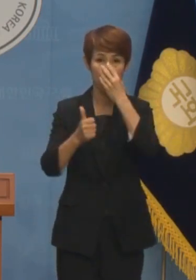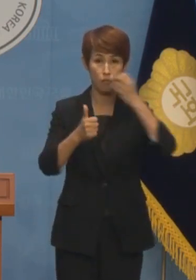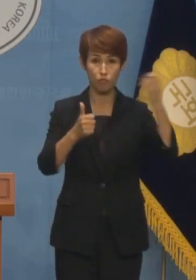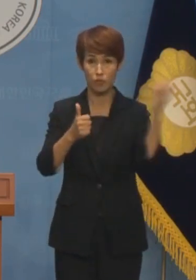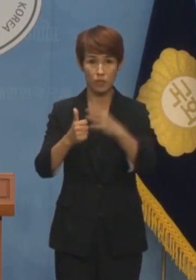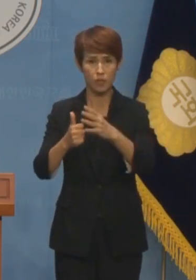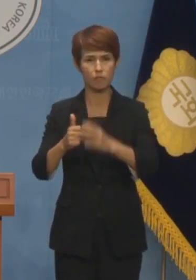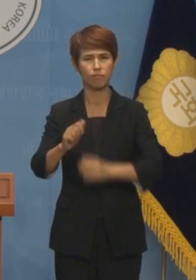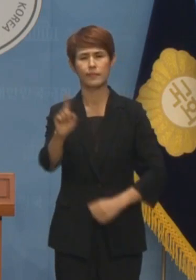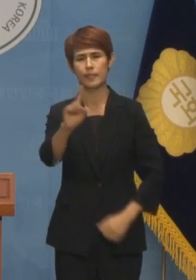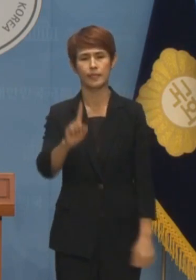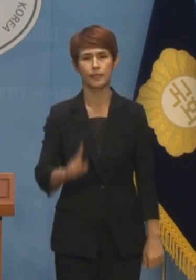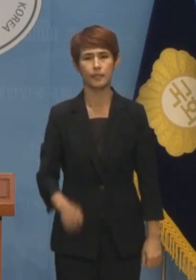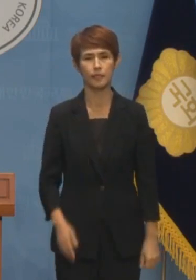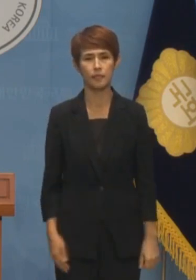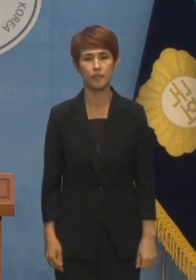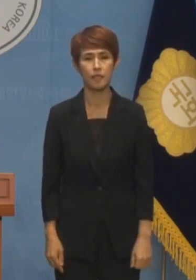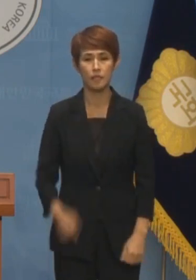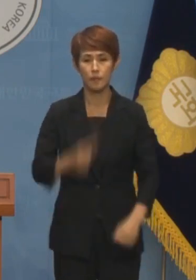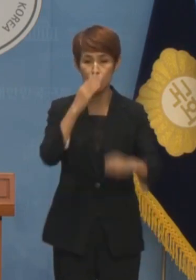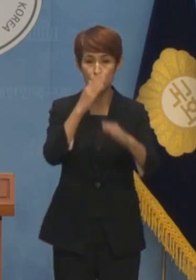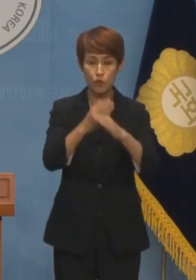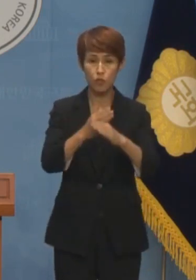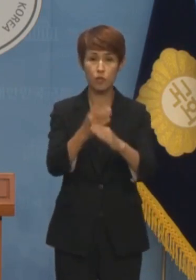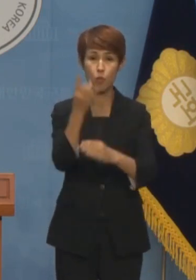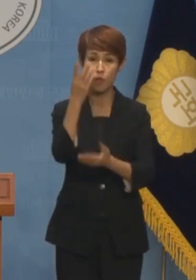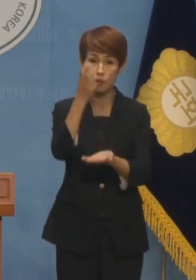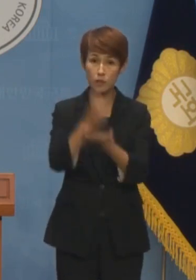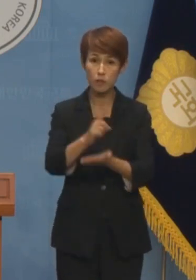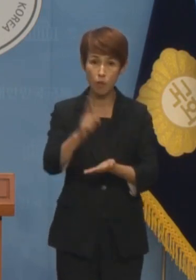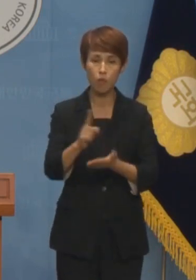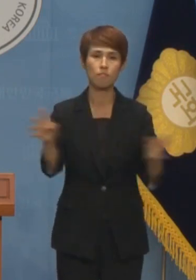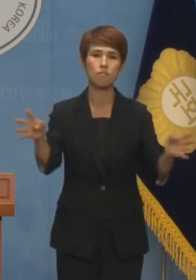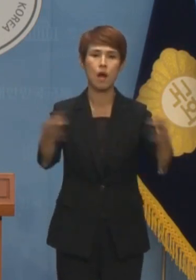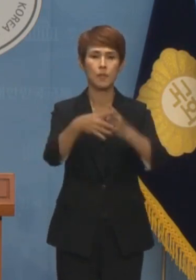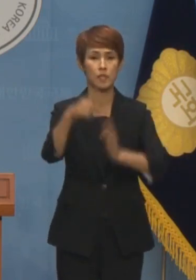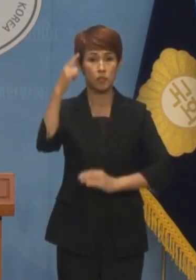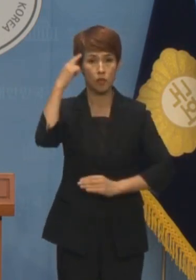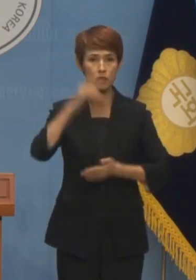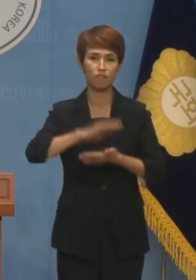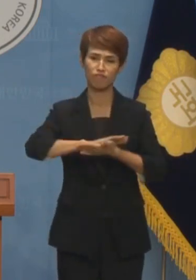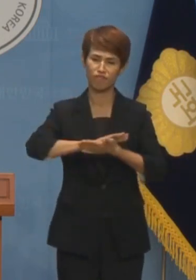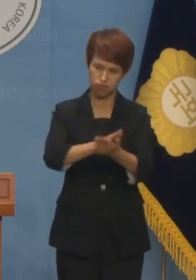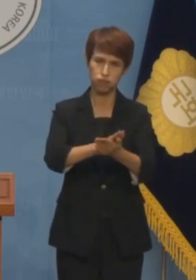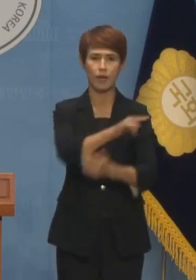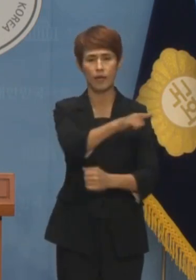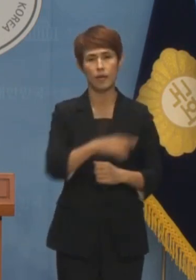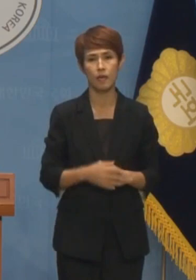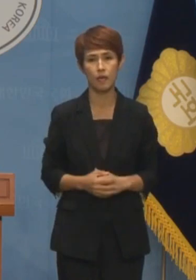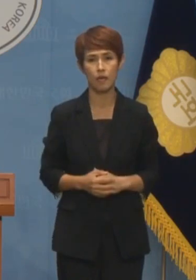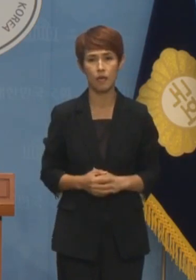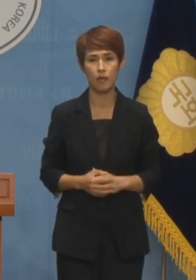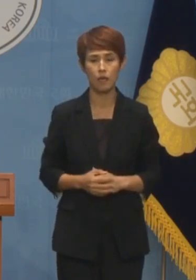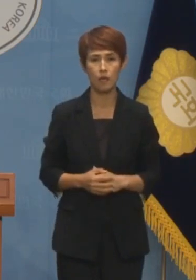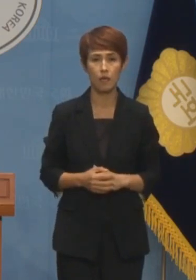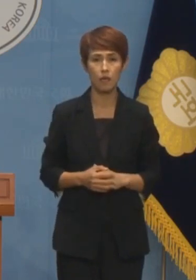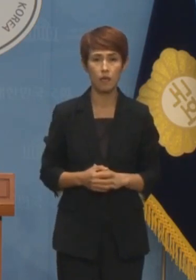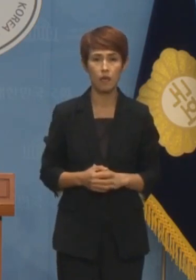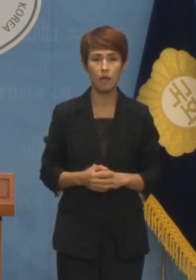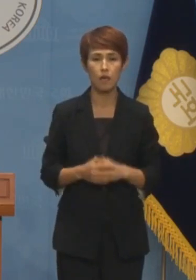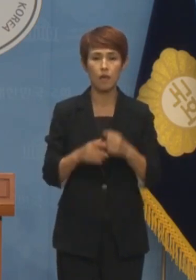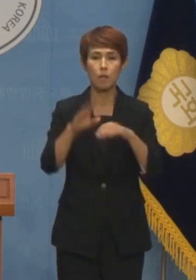없습니다. 민주주의 대원칙, 합의 정신 또한 무차비 짓밟혔습니다. 오늘 민주당이 장악한